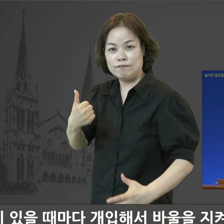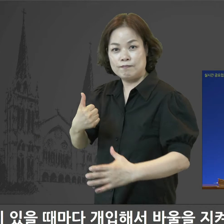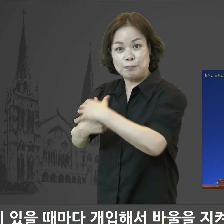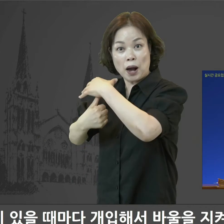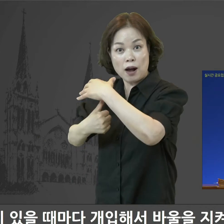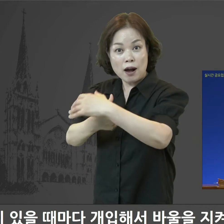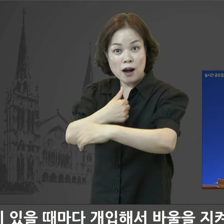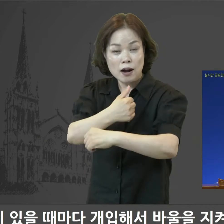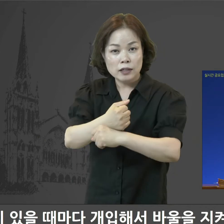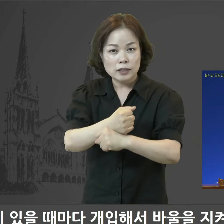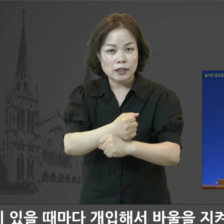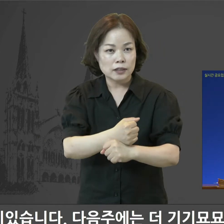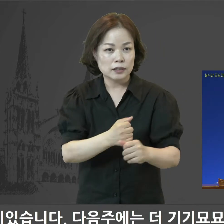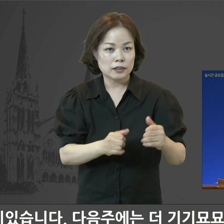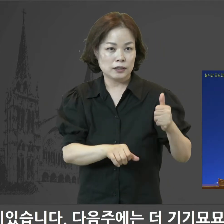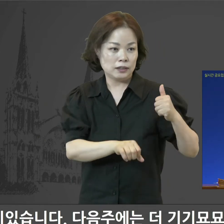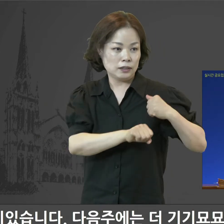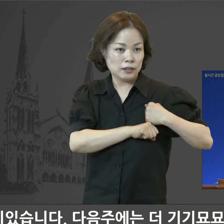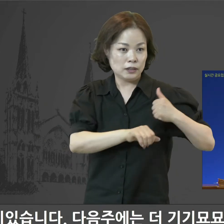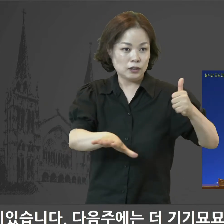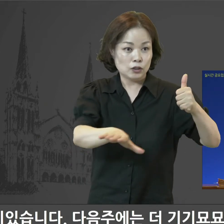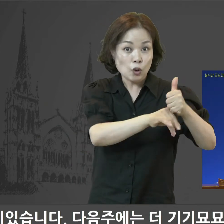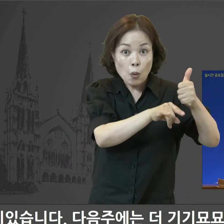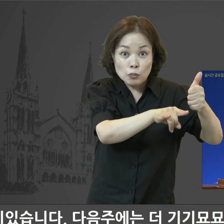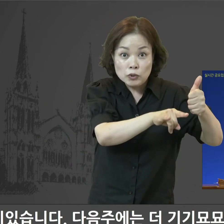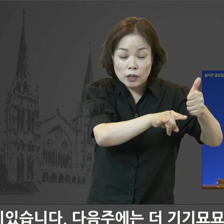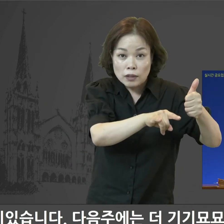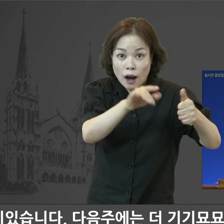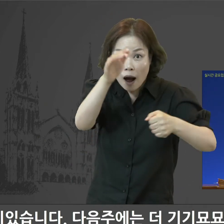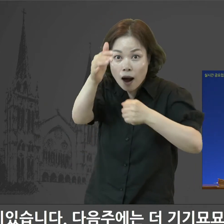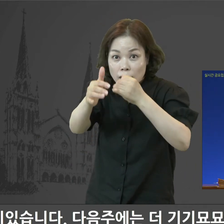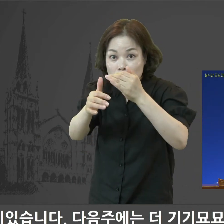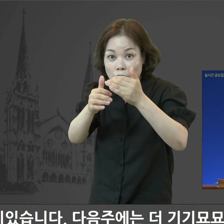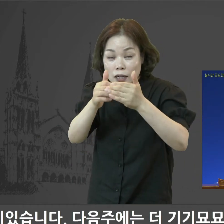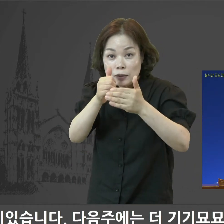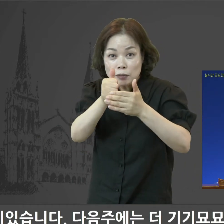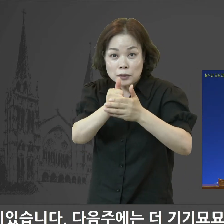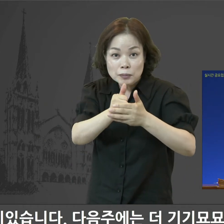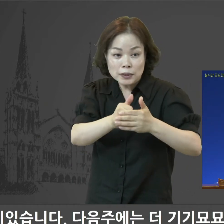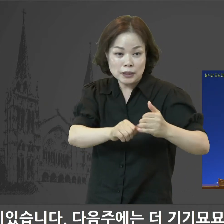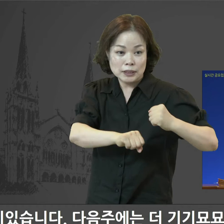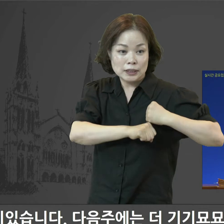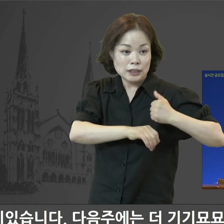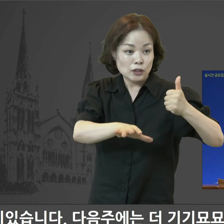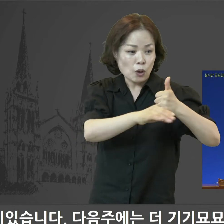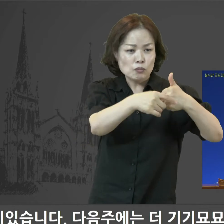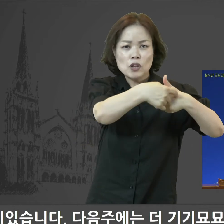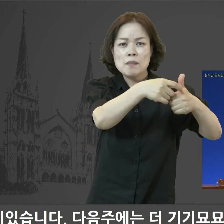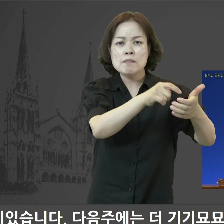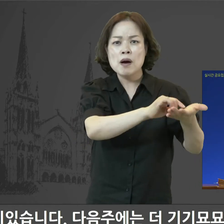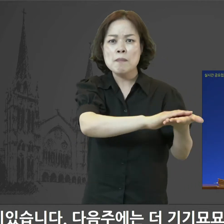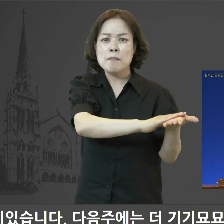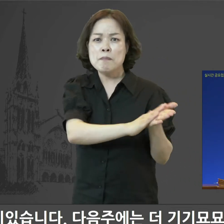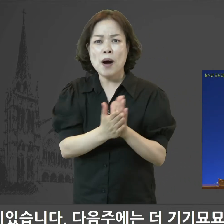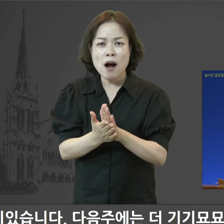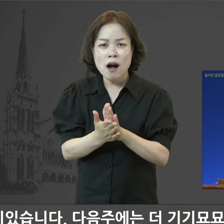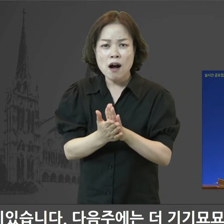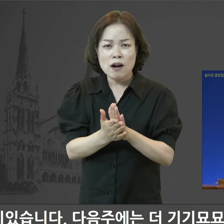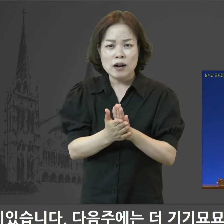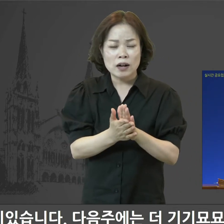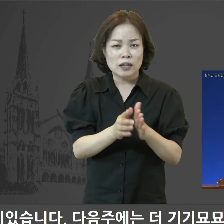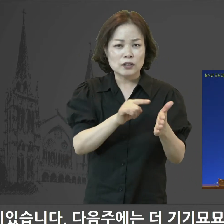또 천부장이 그거를 어떻게 저렇게 하나님이 천부장의 마음을 뒤흔들어 가지고 천부장을